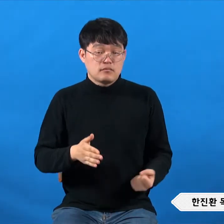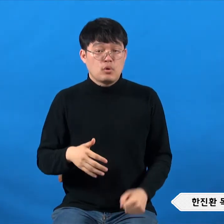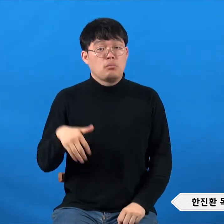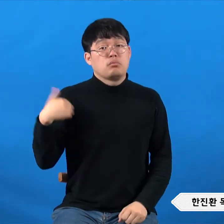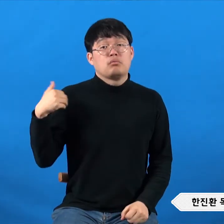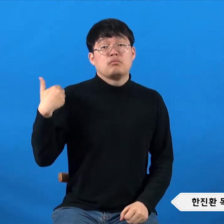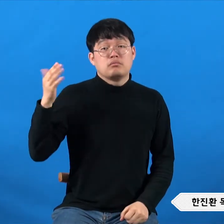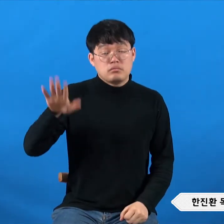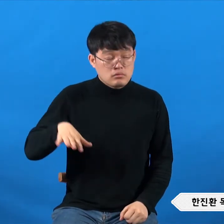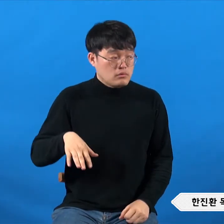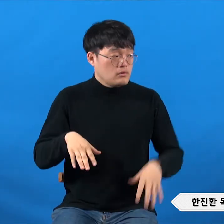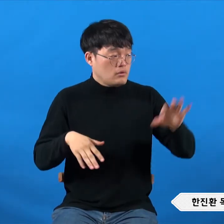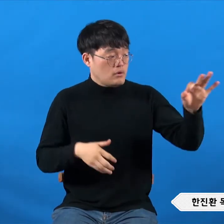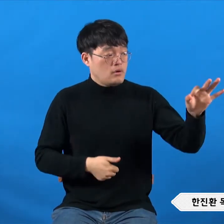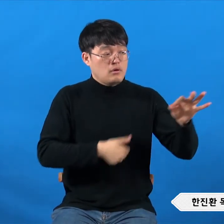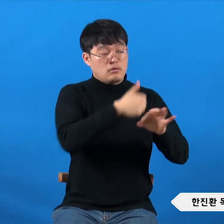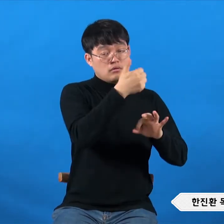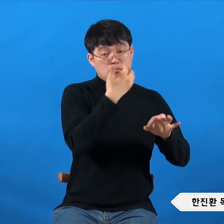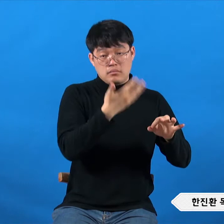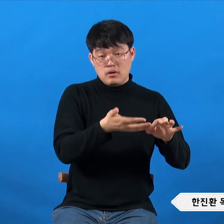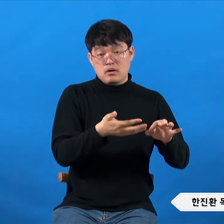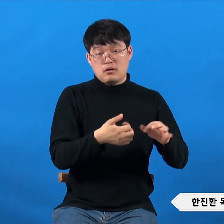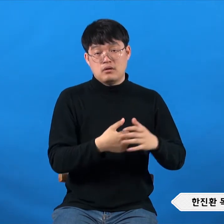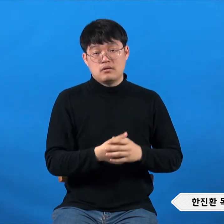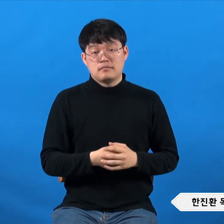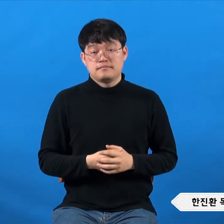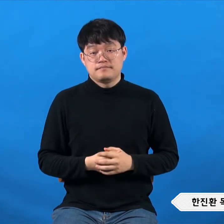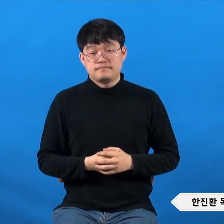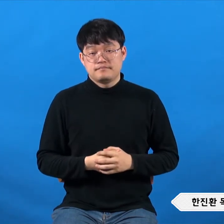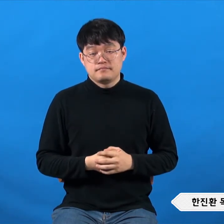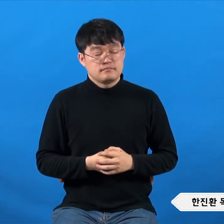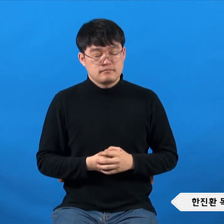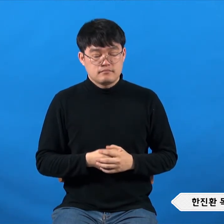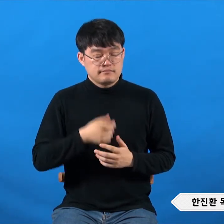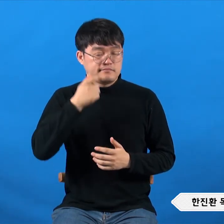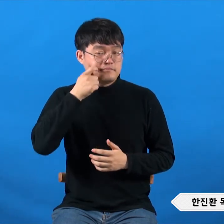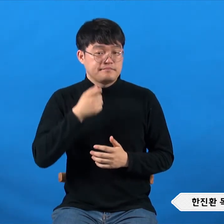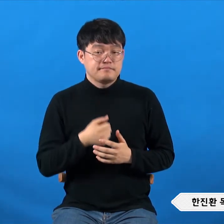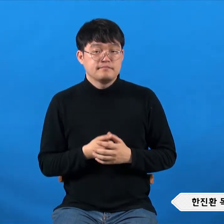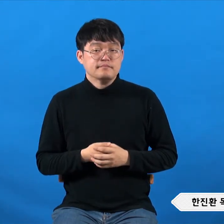알지 못하고 있는데 어떻게 적을 이길 수가 있겠습니까?